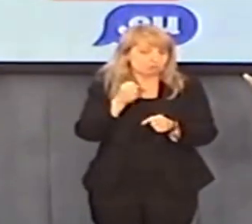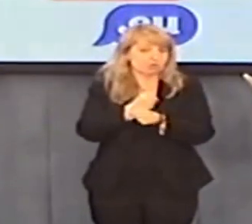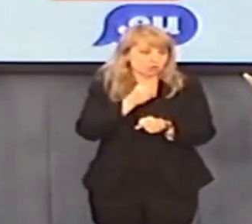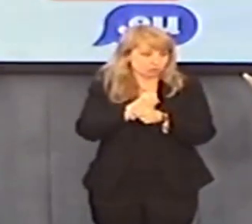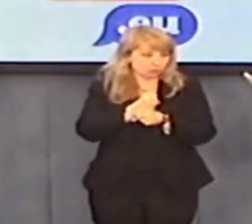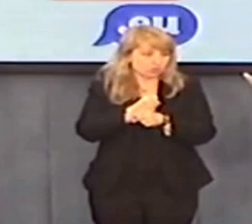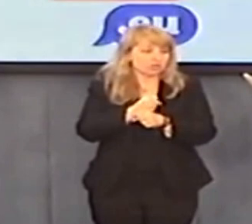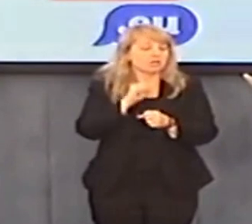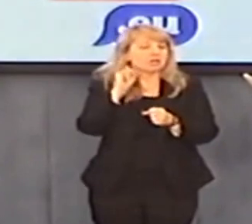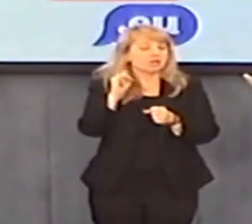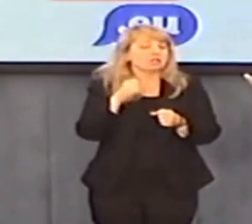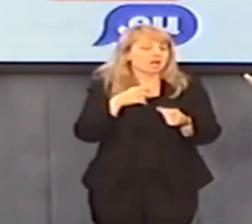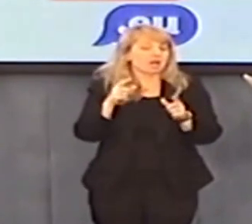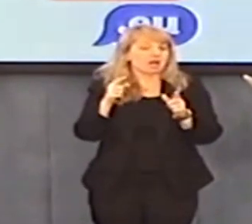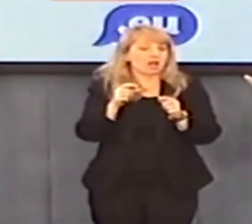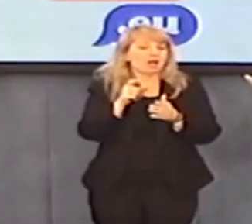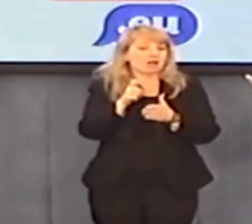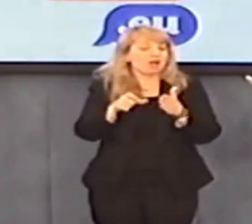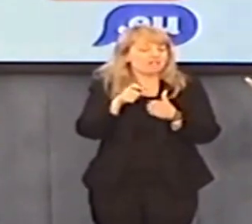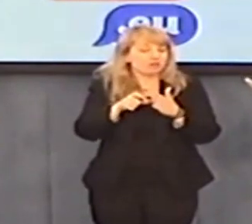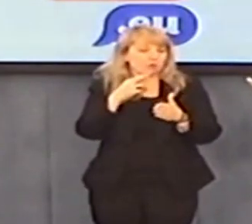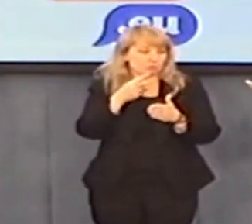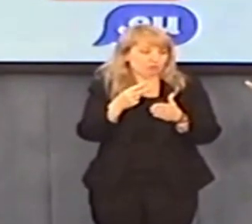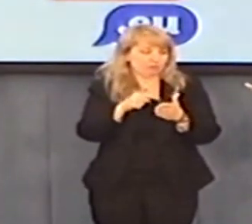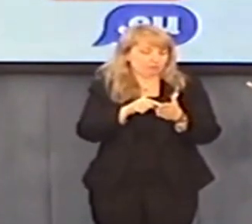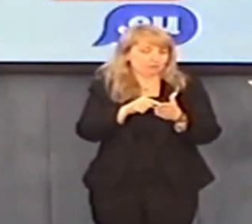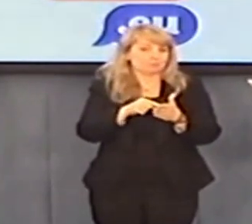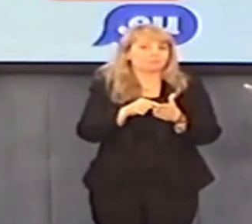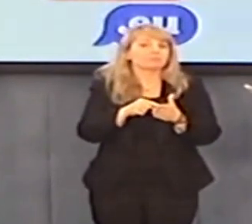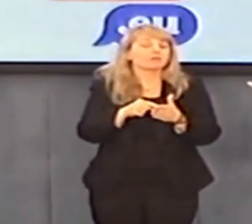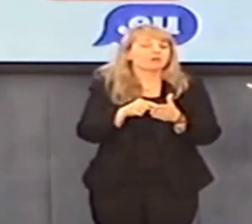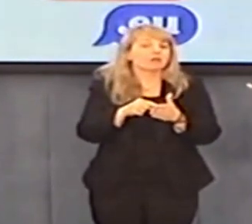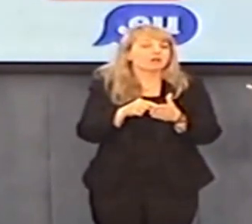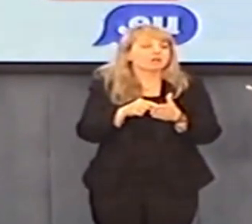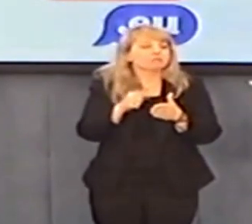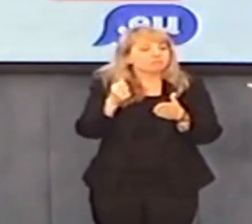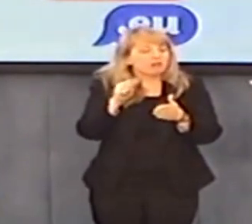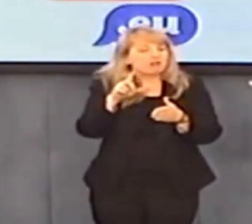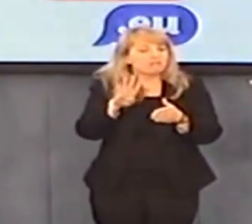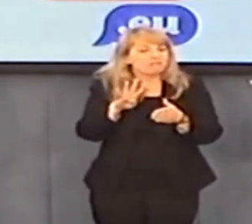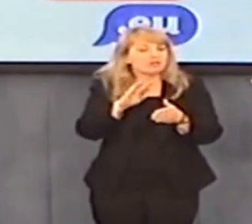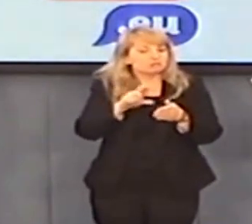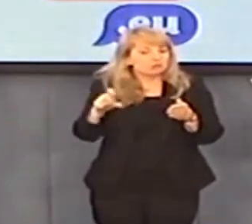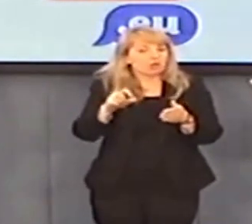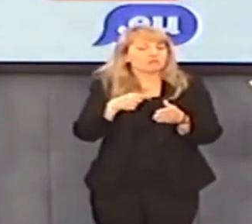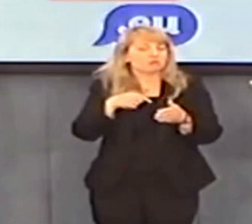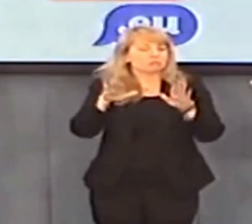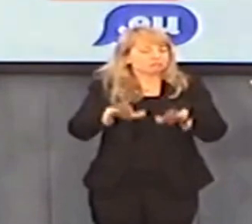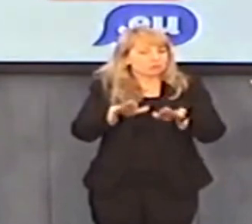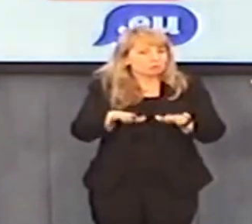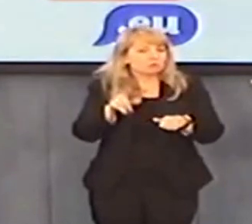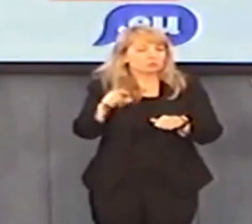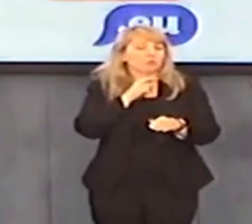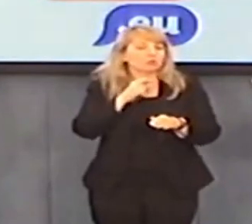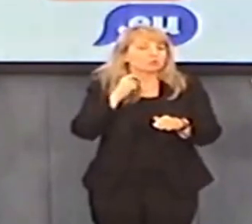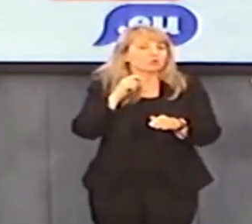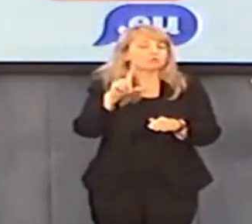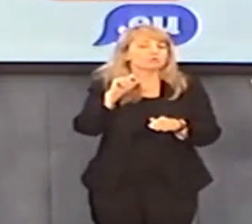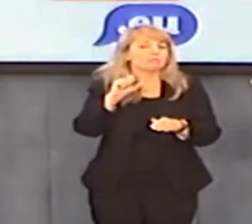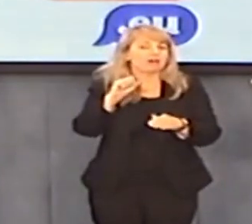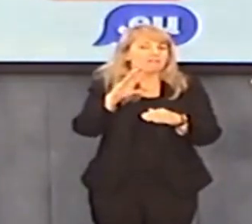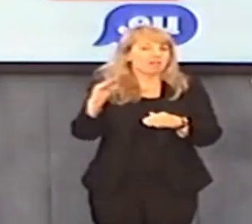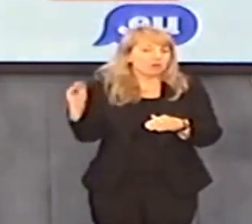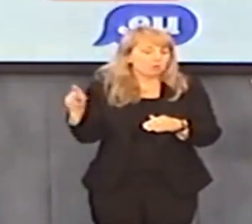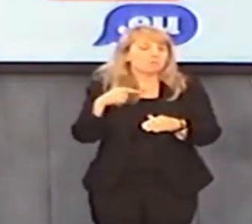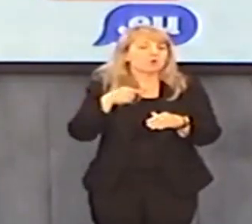I ja zacytuję te listy, które są w posiadaniu redakcji. Podczas pobytu w Alcalá de Generas ksiądz Paweł